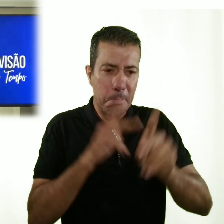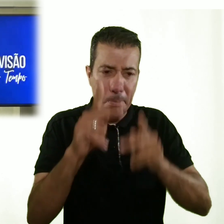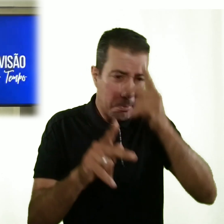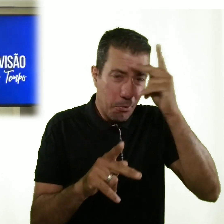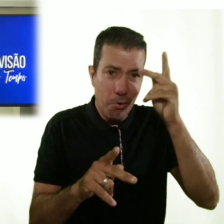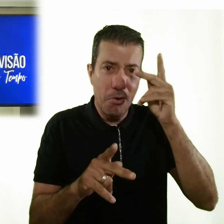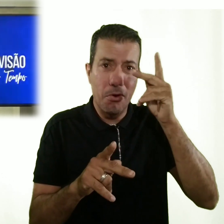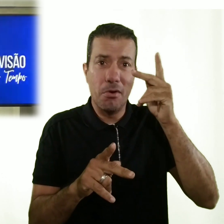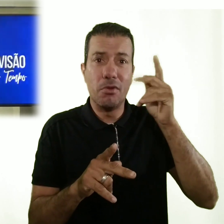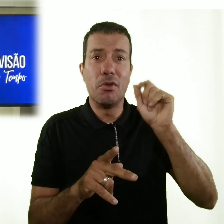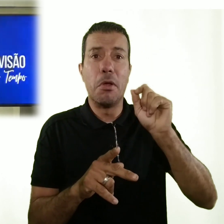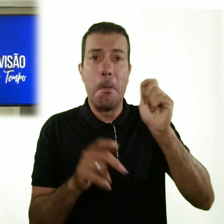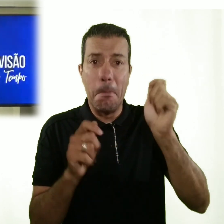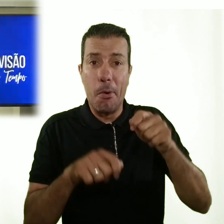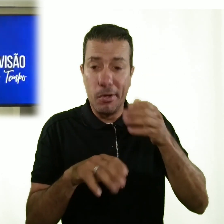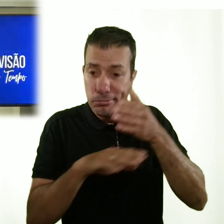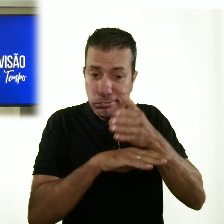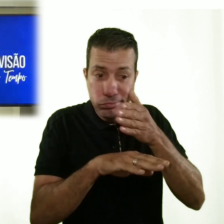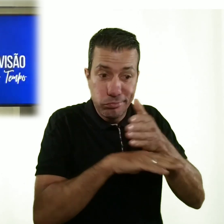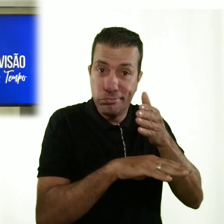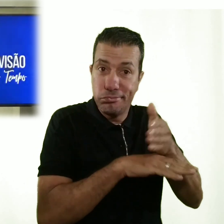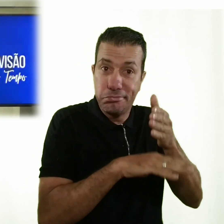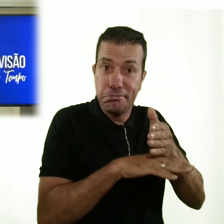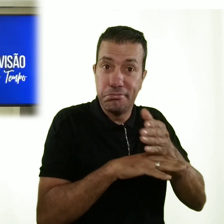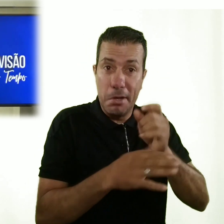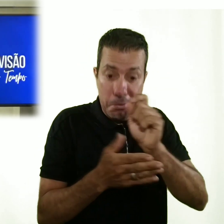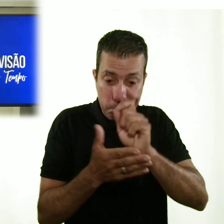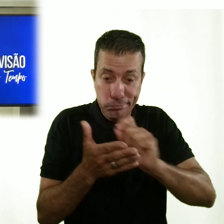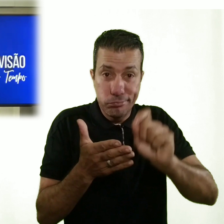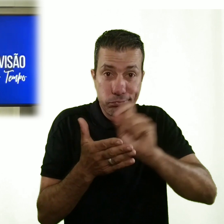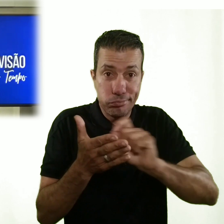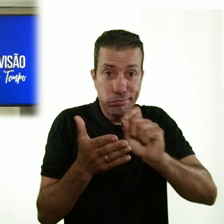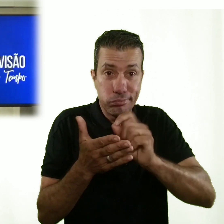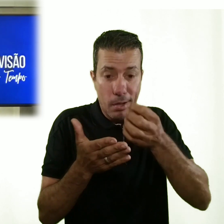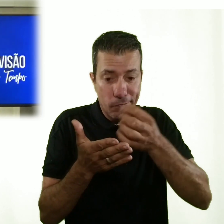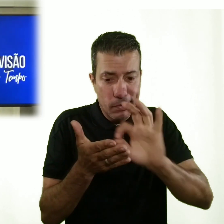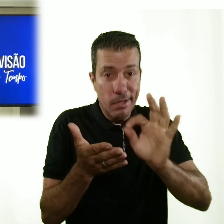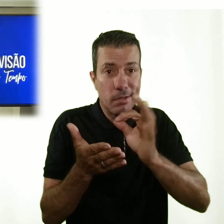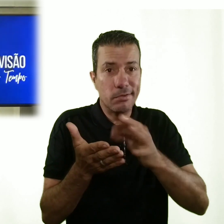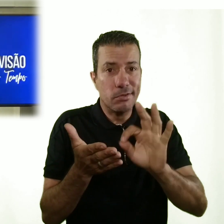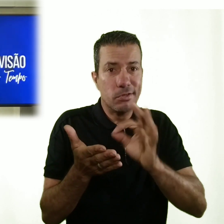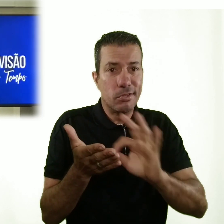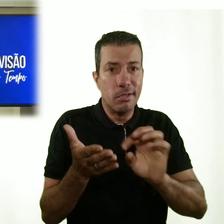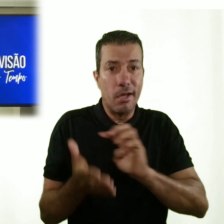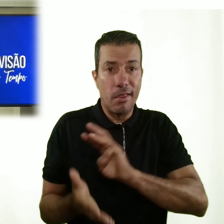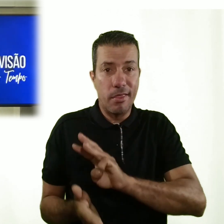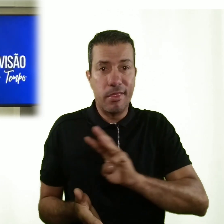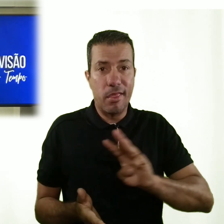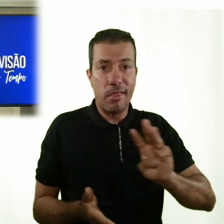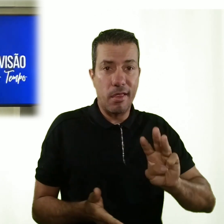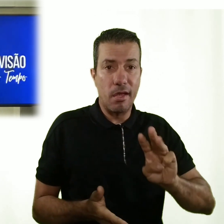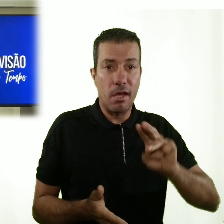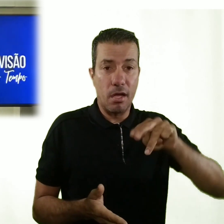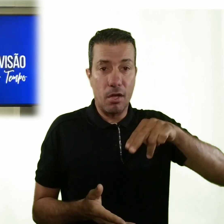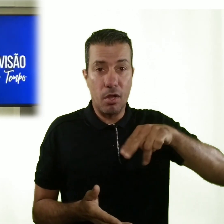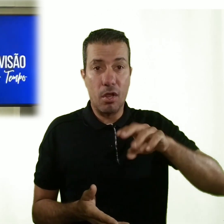acompanhar. Alguns já se inscreveram no nosso site. O site é